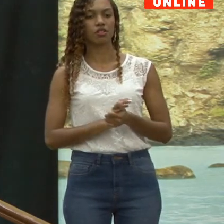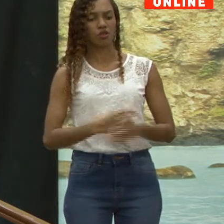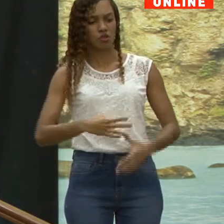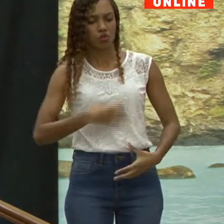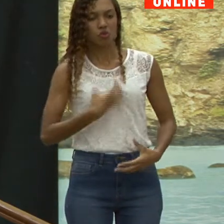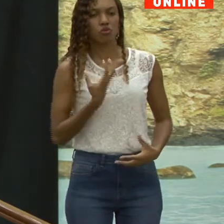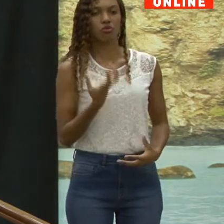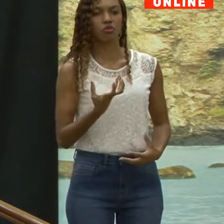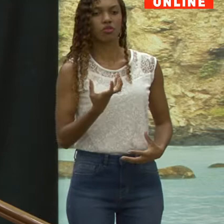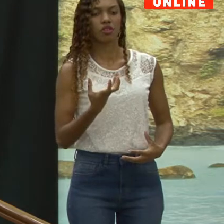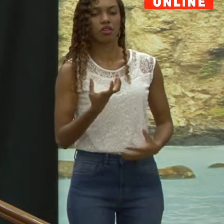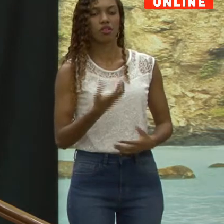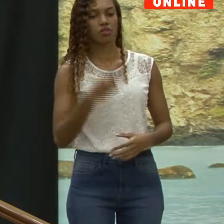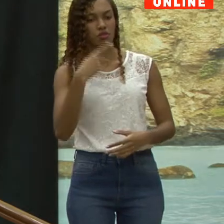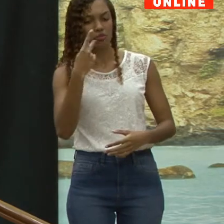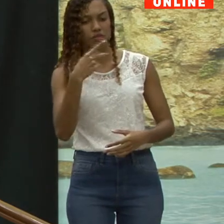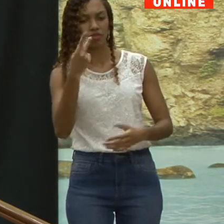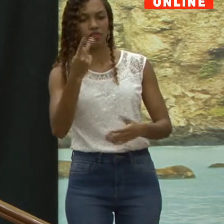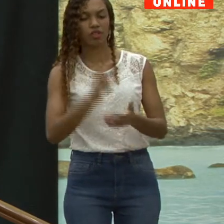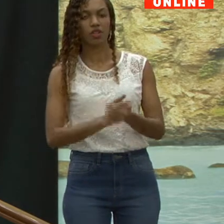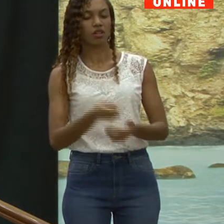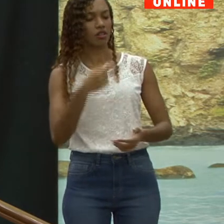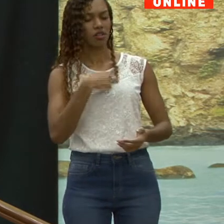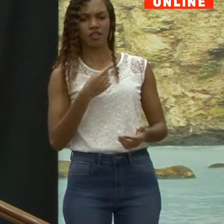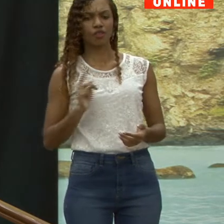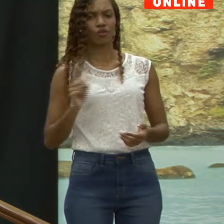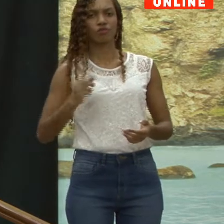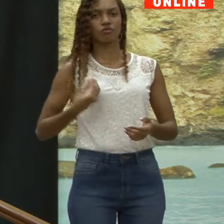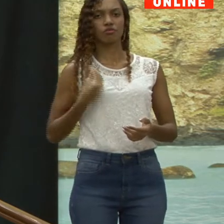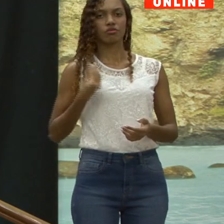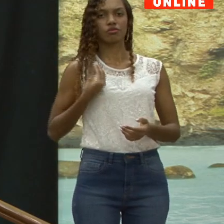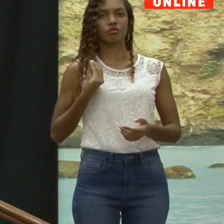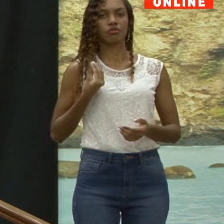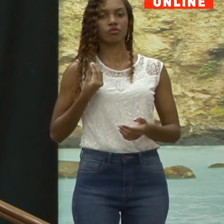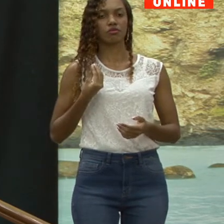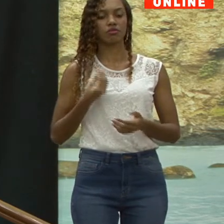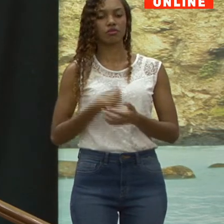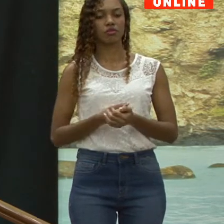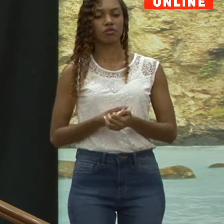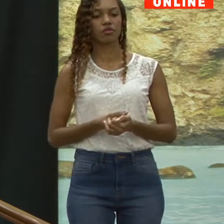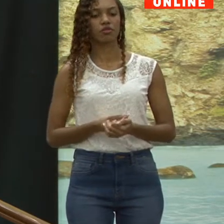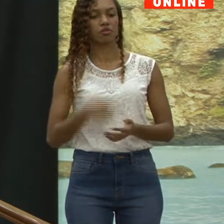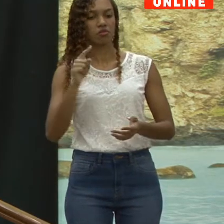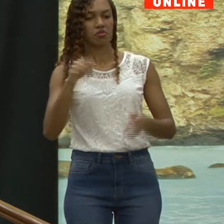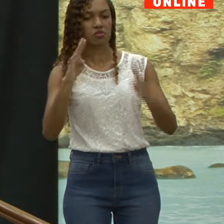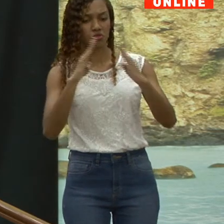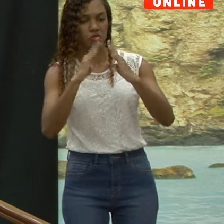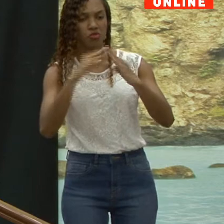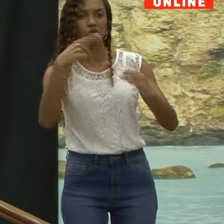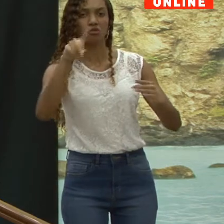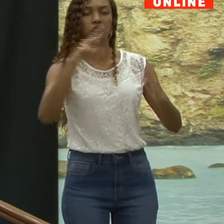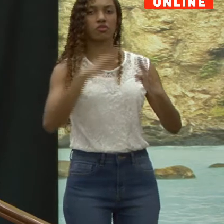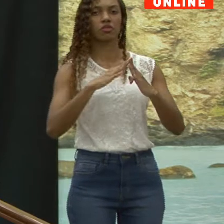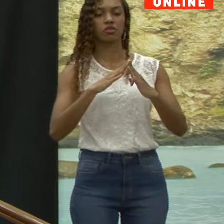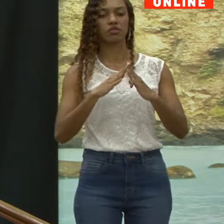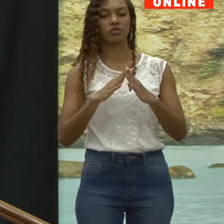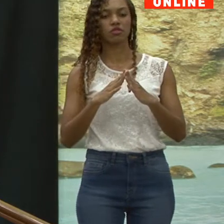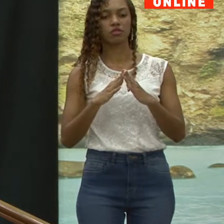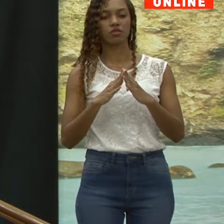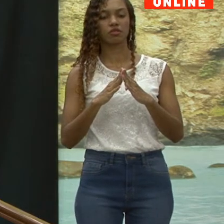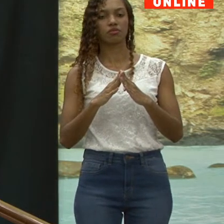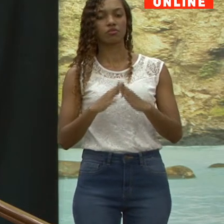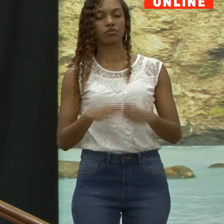casa. E Deus então falou: Elias, a situação está difícil para você. Vou te dar uma